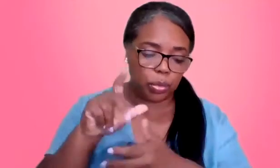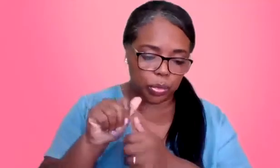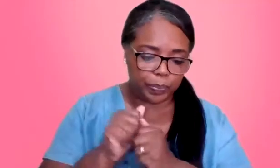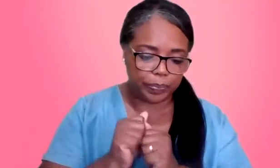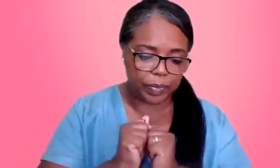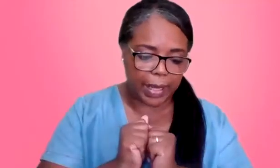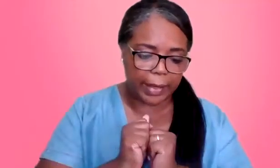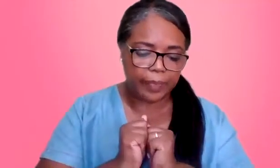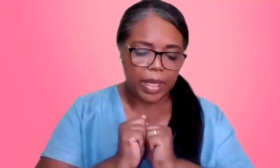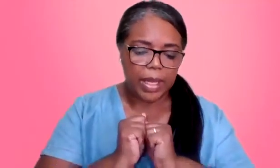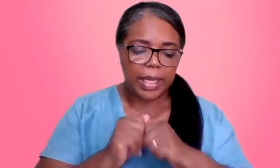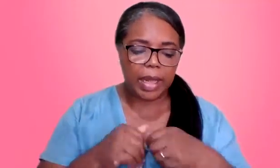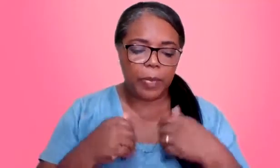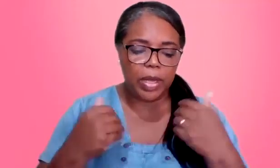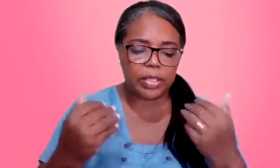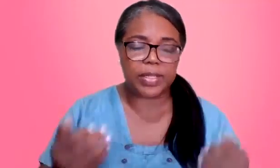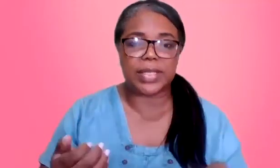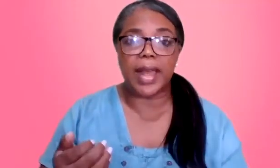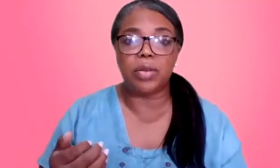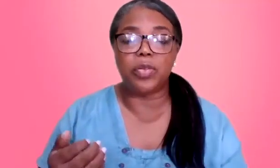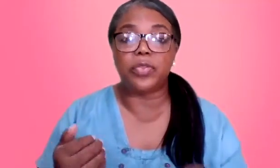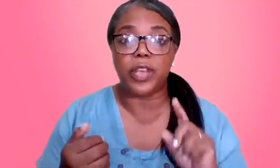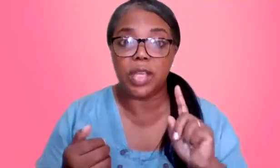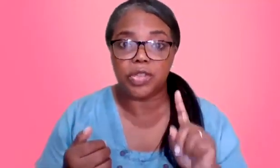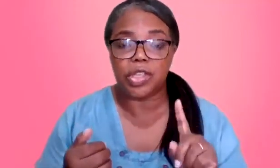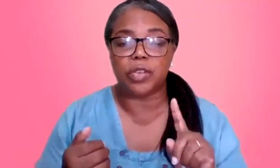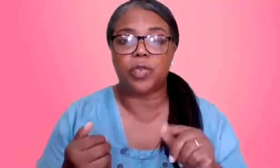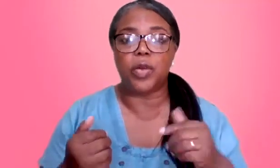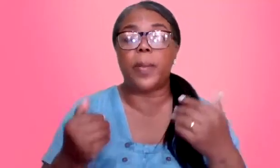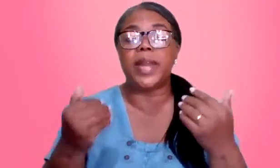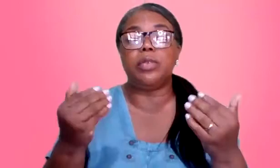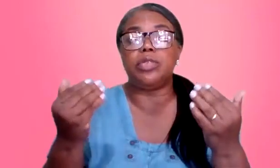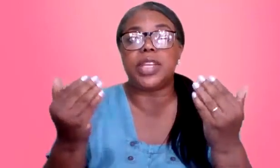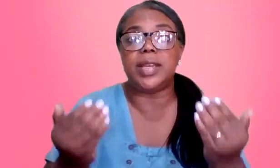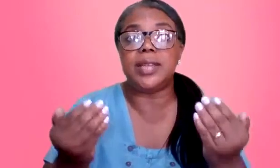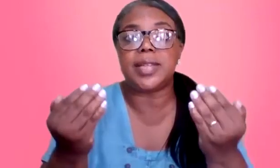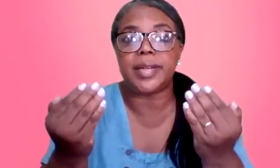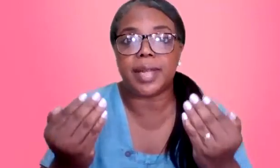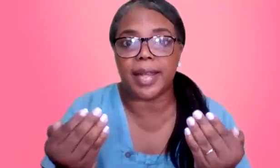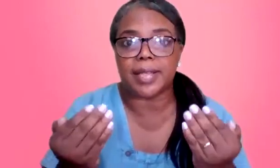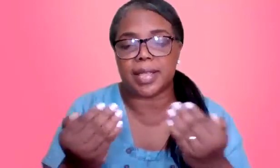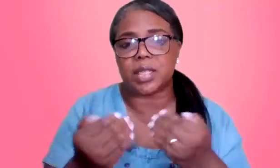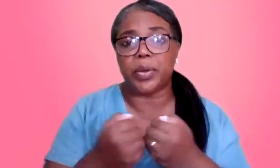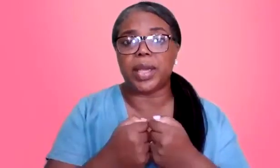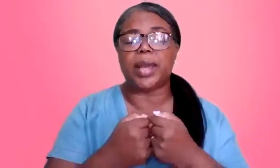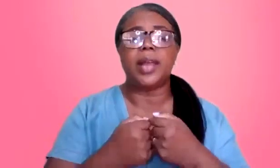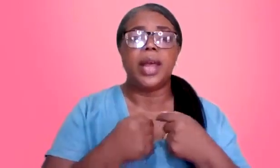mundo. Tá? E depois, no século XX, foi um período de incertezas. Por quê?